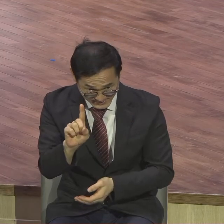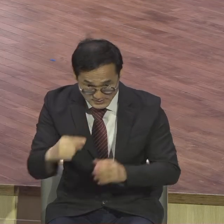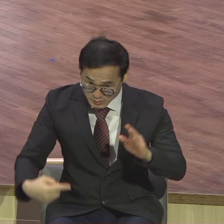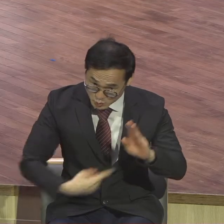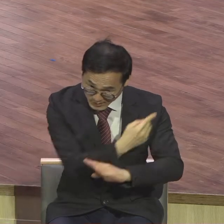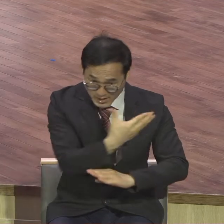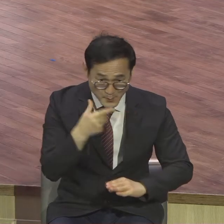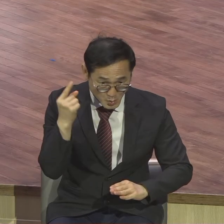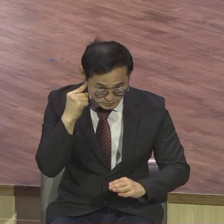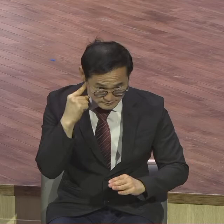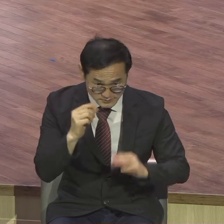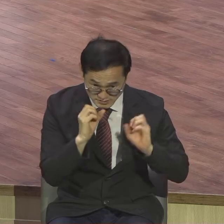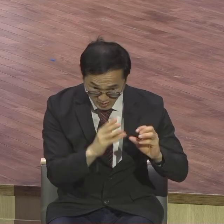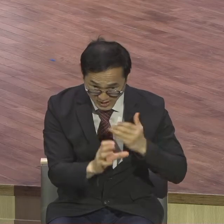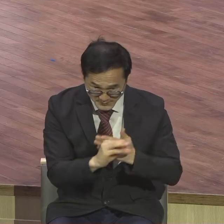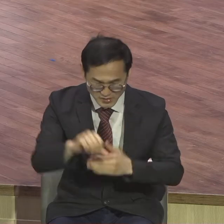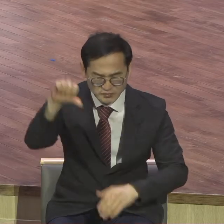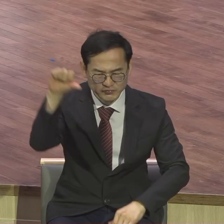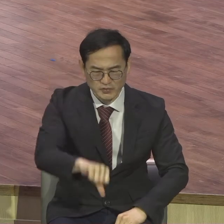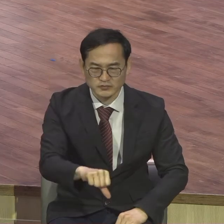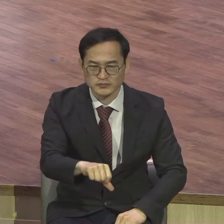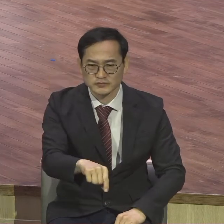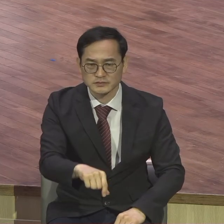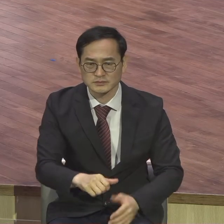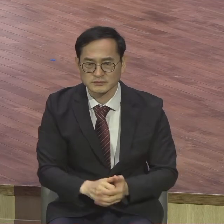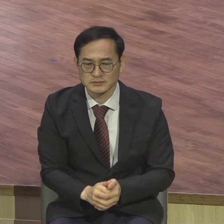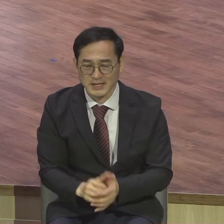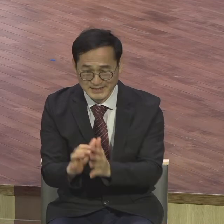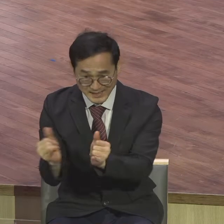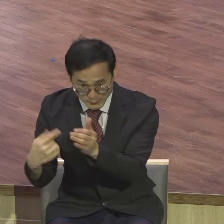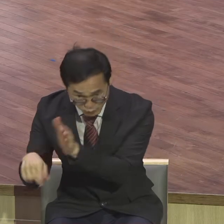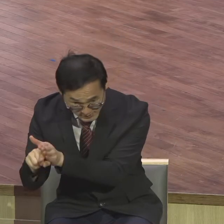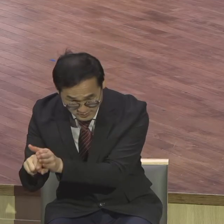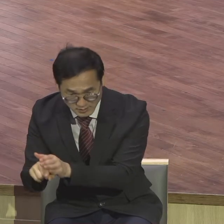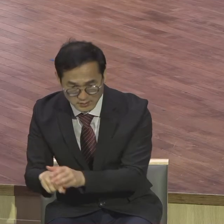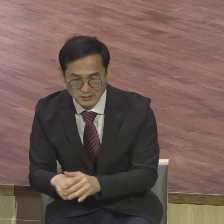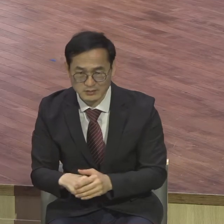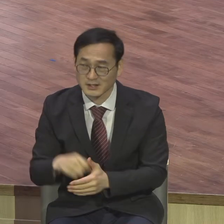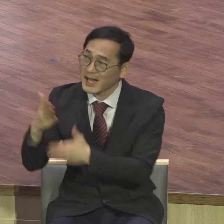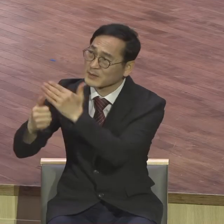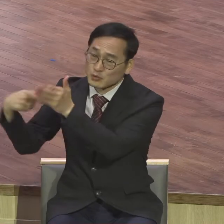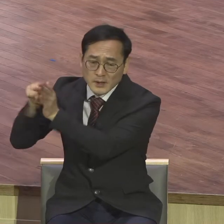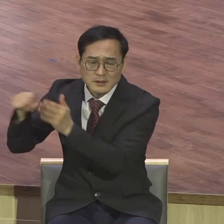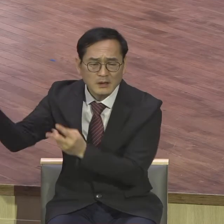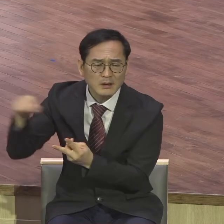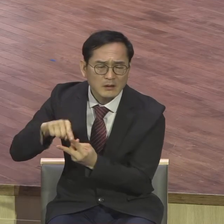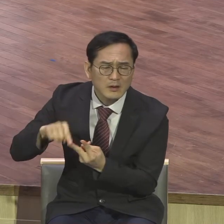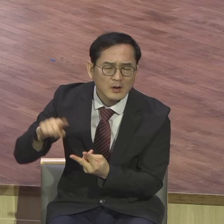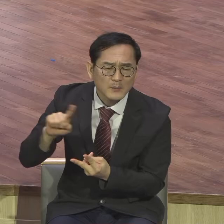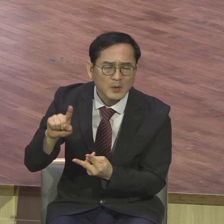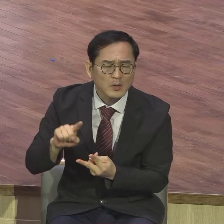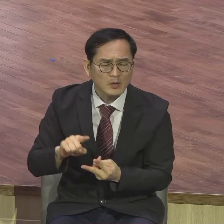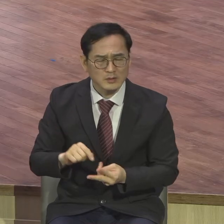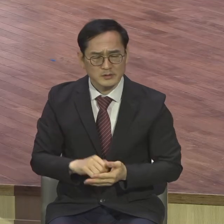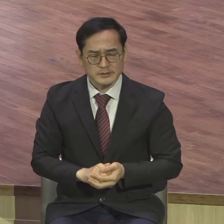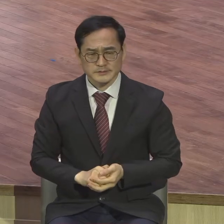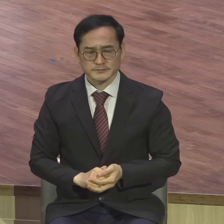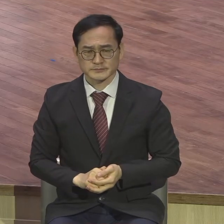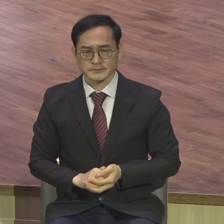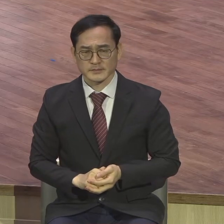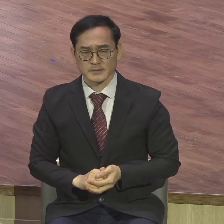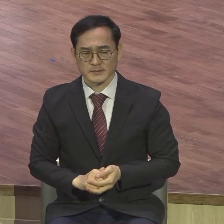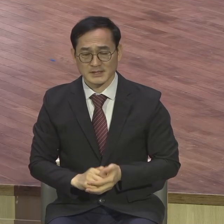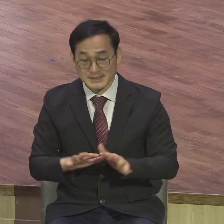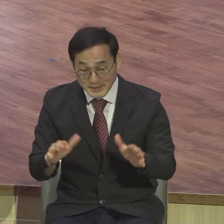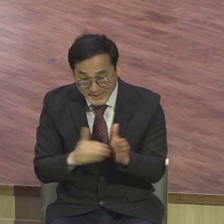저주를 받을지어다. 이제 내가 사람들에게 좋게 하랴, 하나님께 좋게 하랴, 사람들에게 기쁨을 구하랴. 내가 지금까지